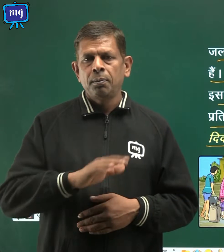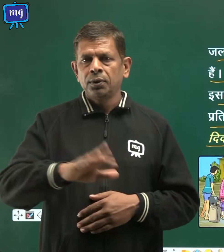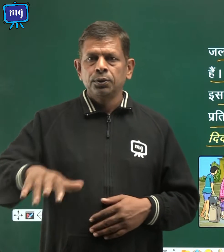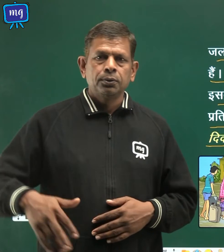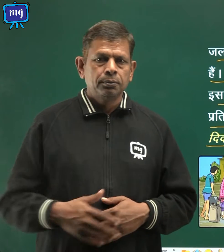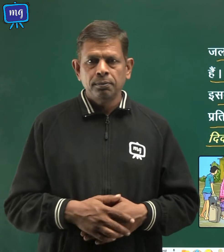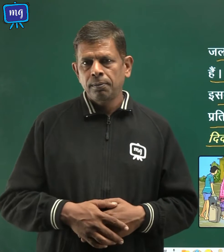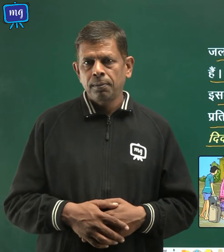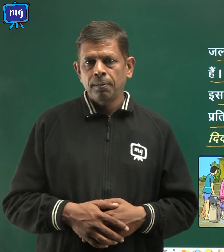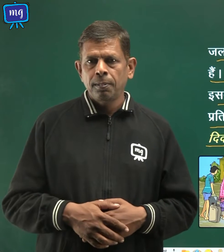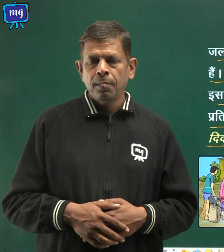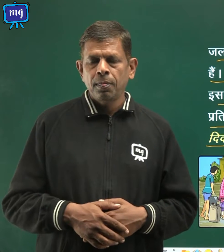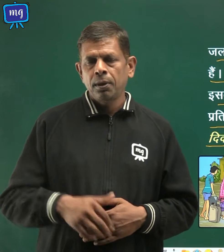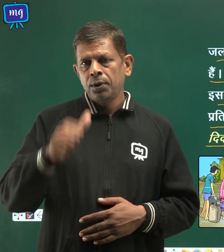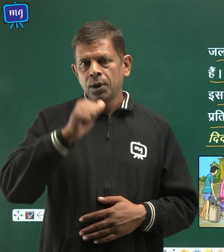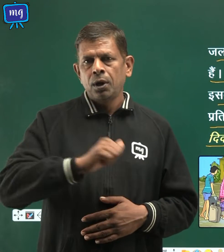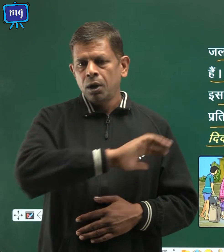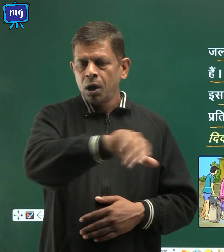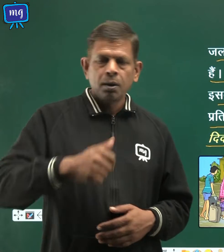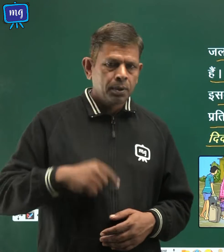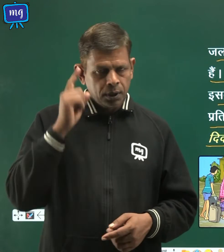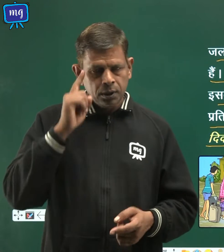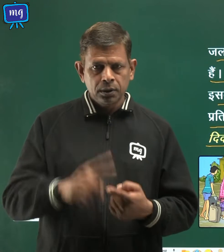बच्चों, जल हमारे लिए